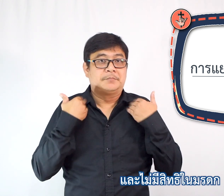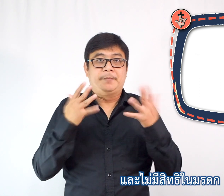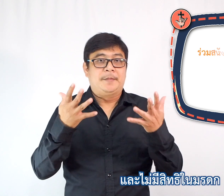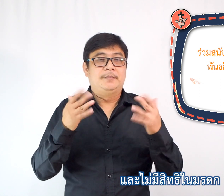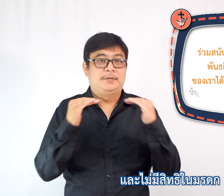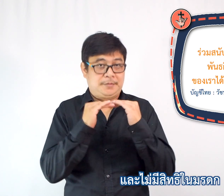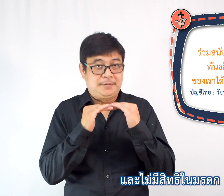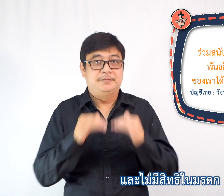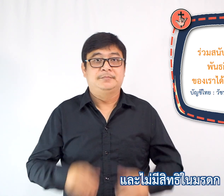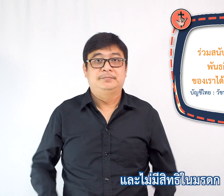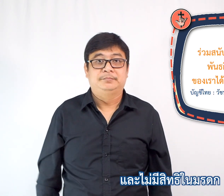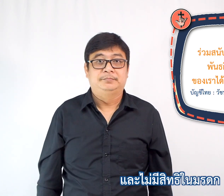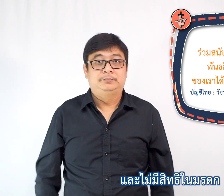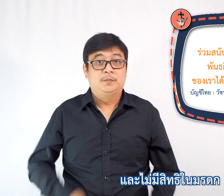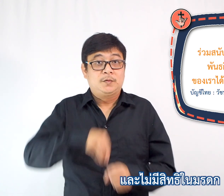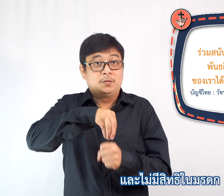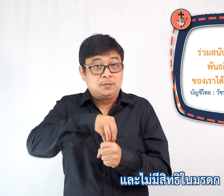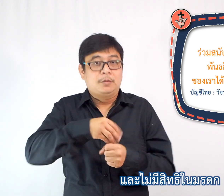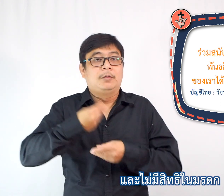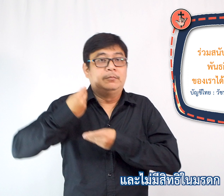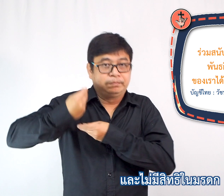และไม่มีสิทธิ์ในมรดก